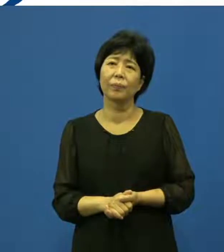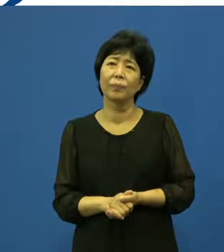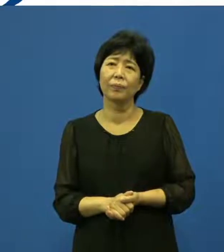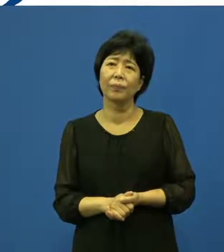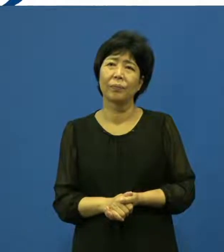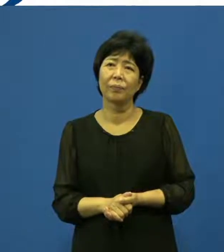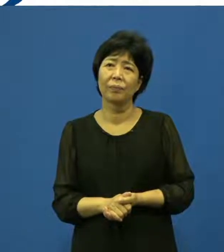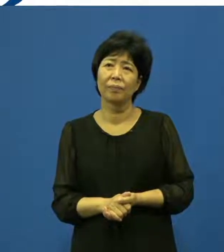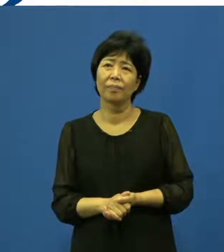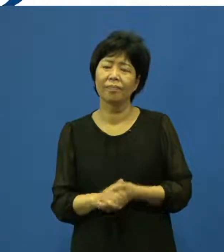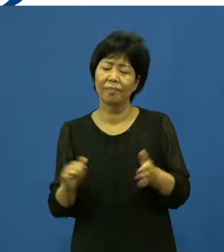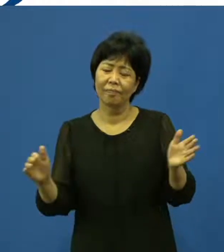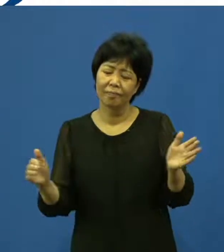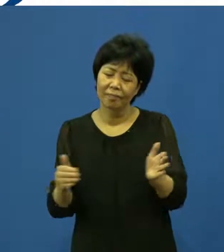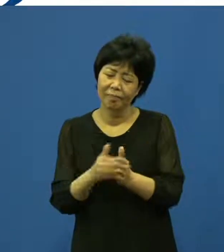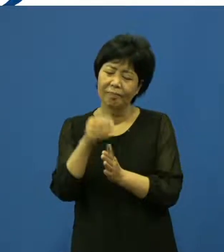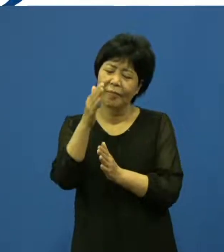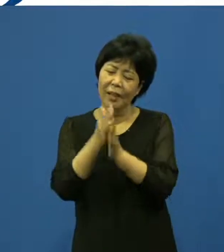그냥 한없이 베풀고